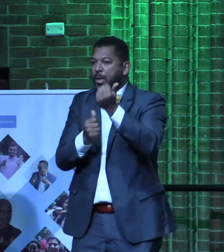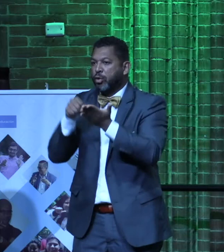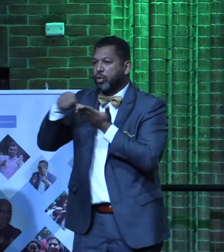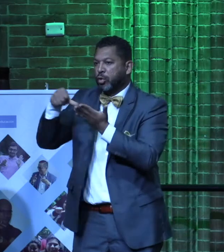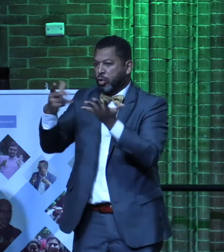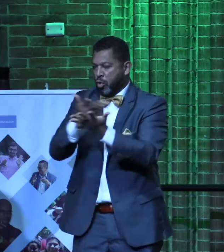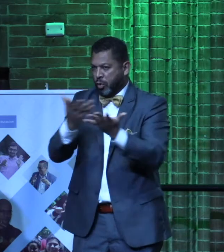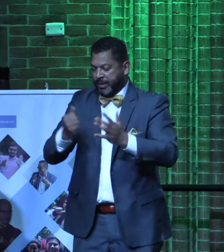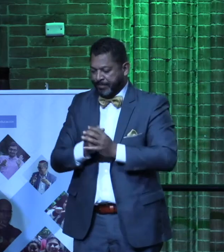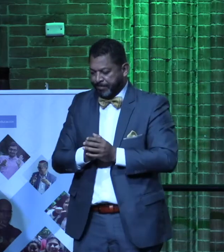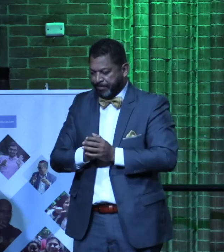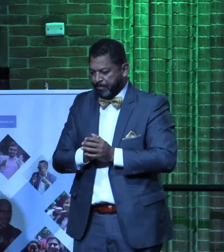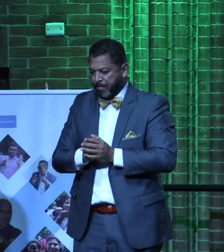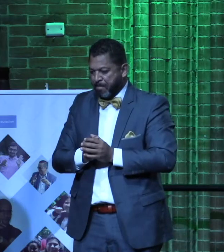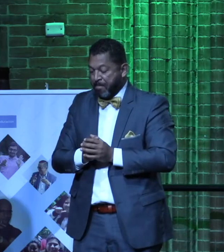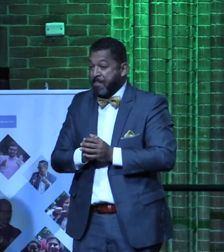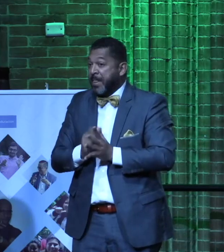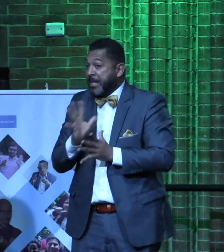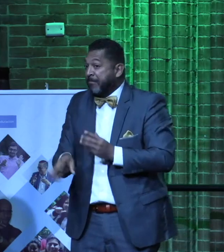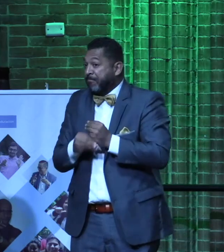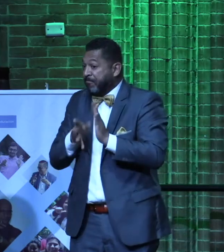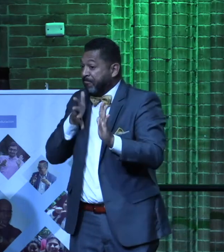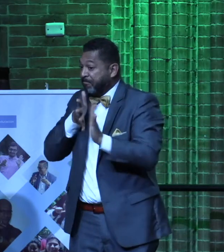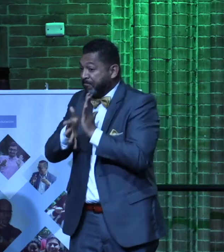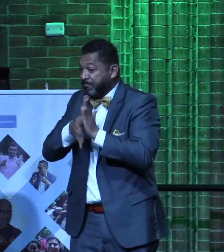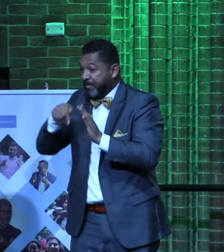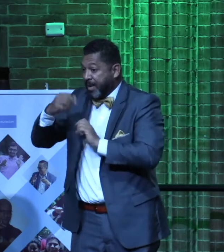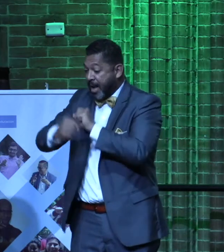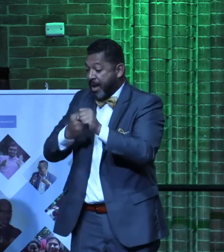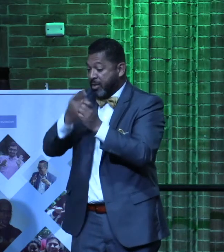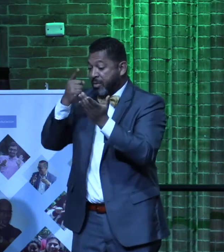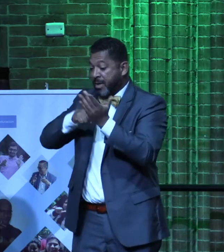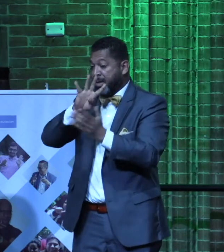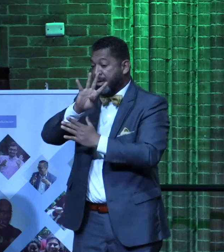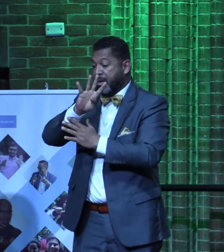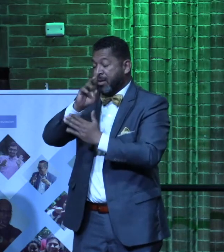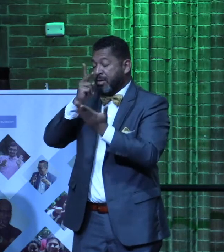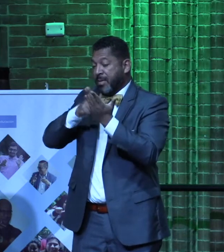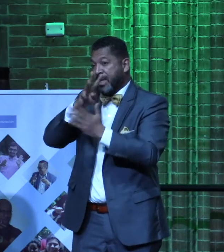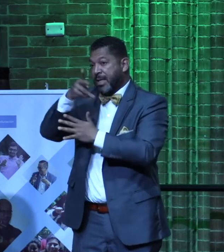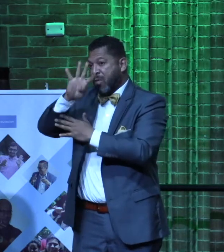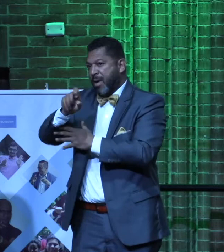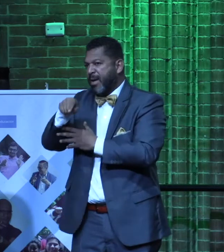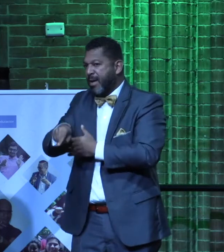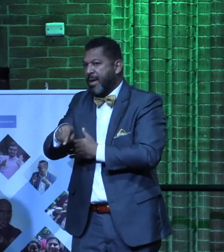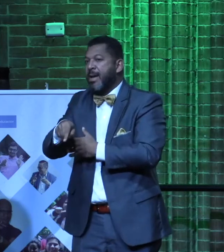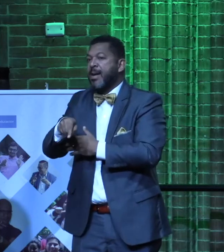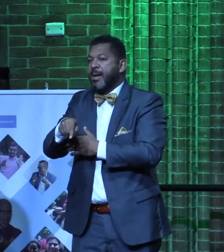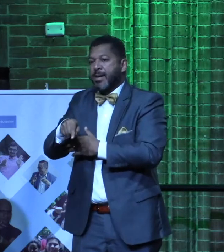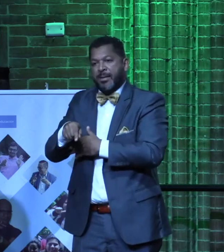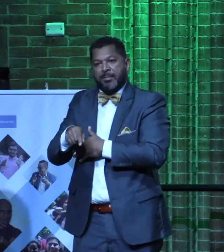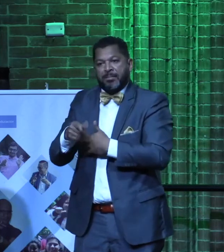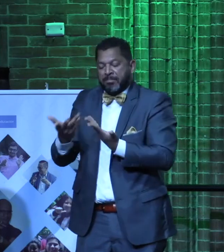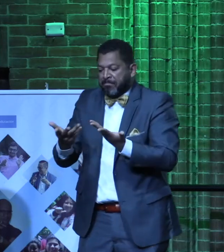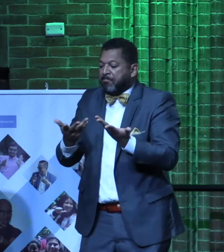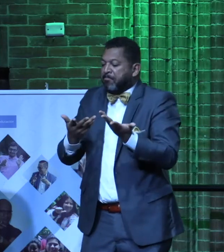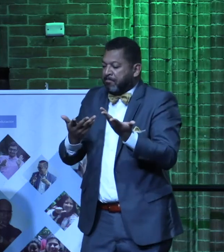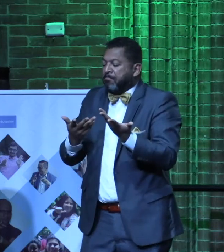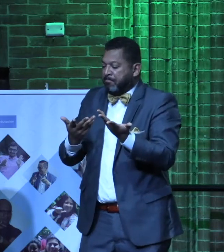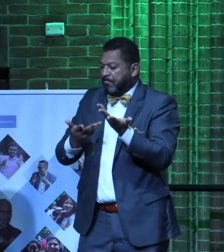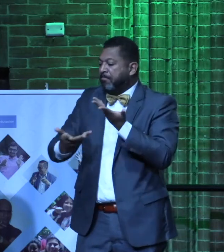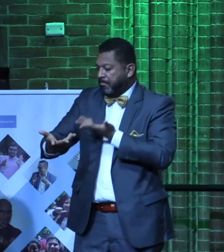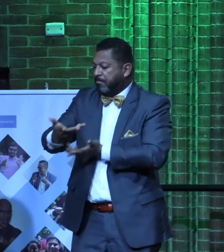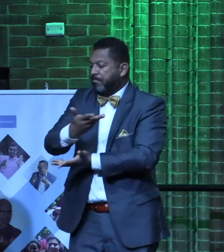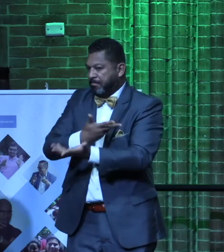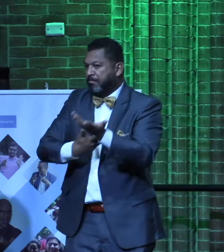presupuestales. Finalmente, quiero contarles que este año continuamos con un ejercicio de diálogo que